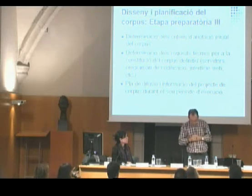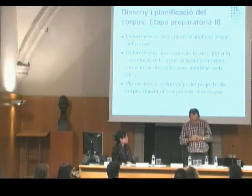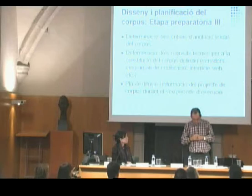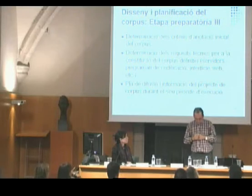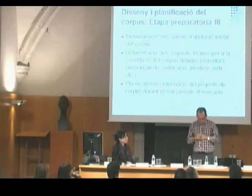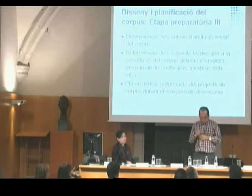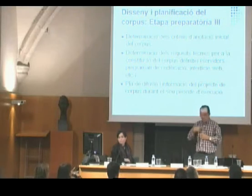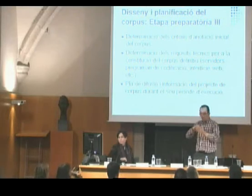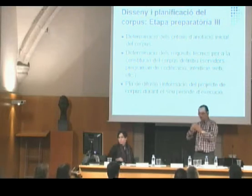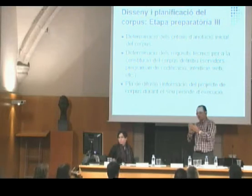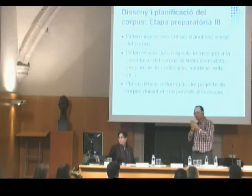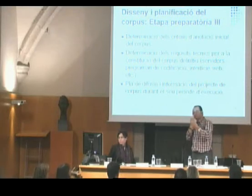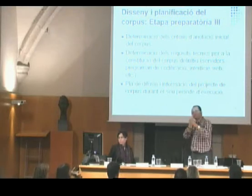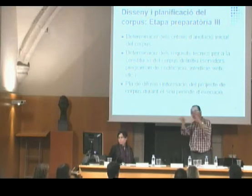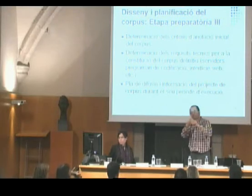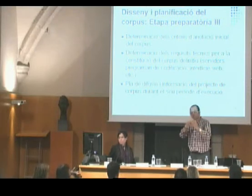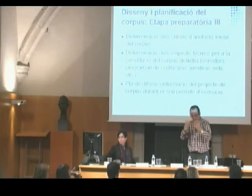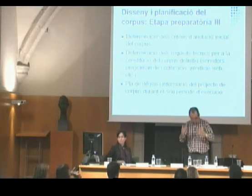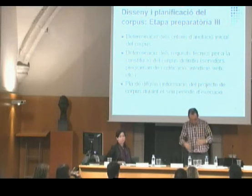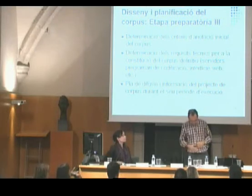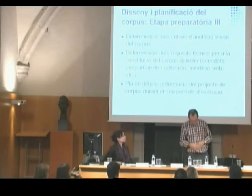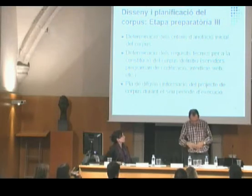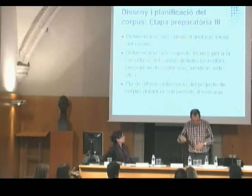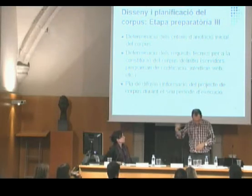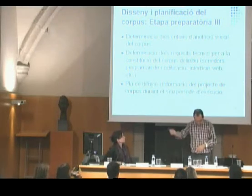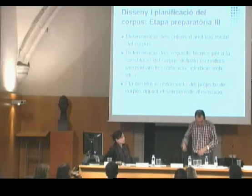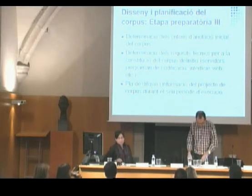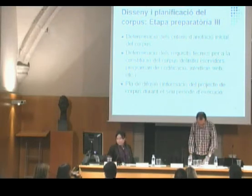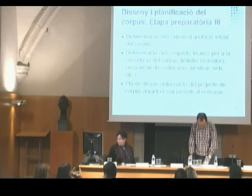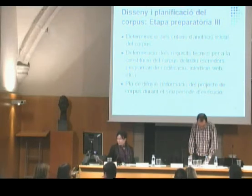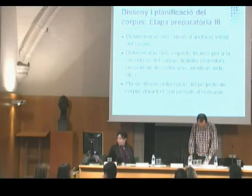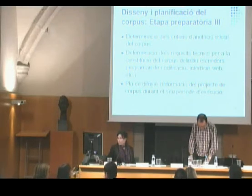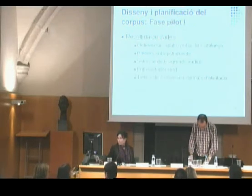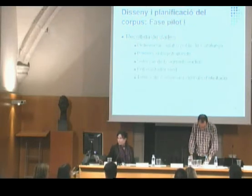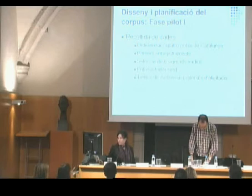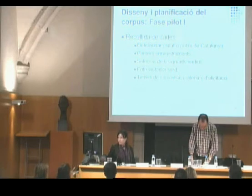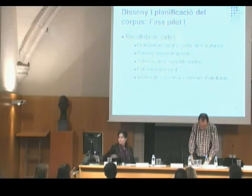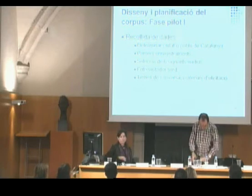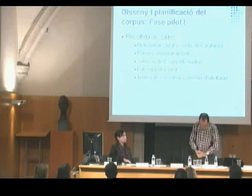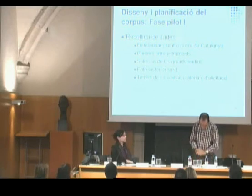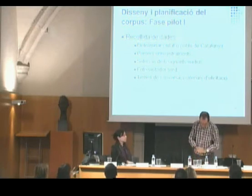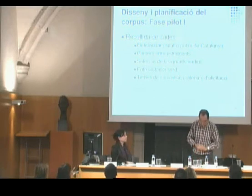projecte i establir com ho farem en el període d'execució.